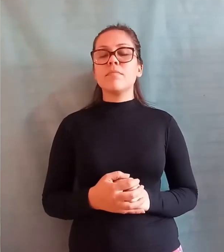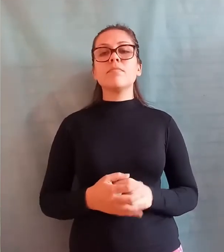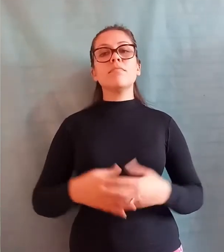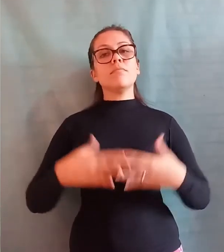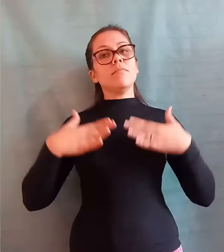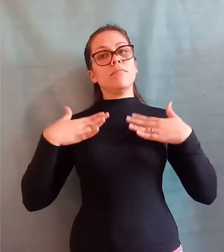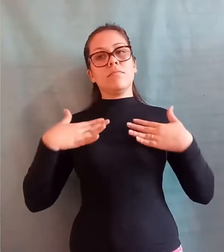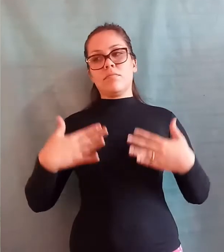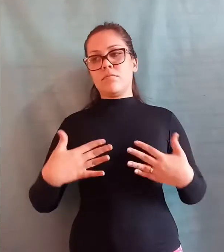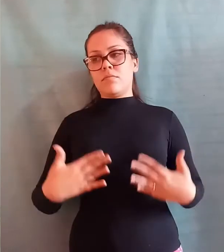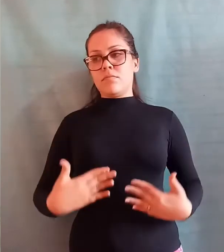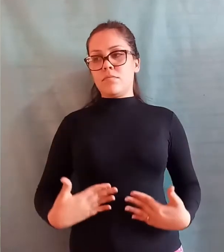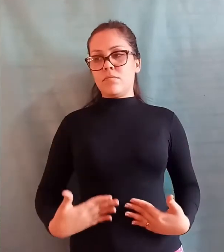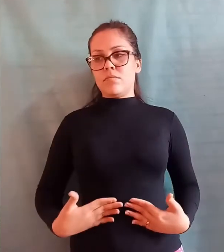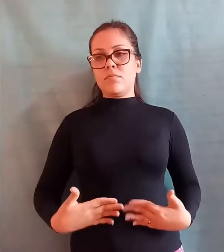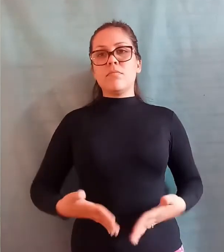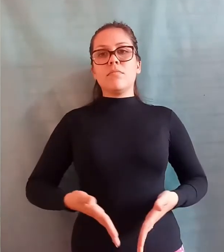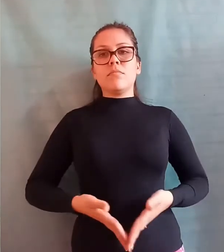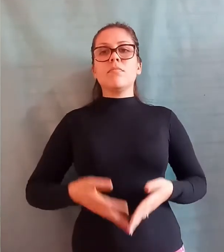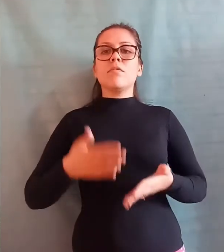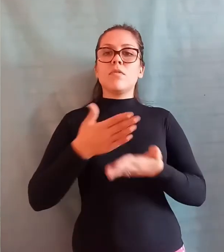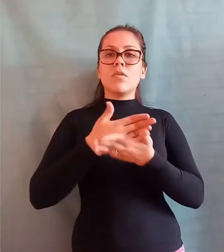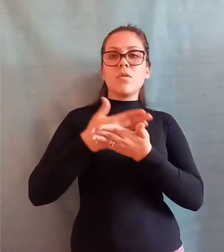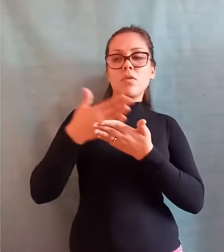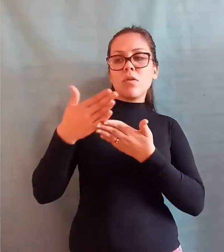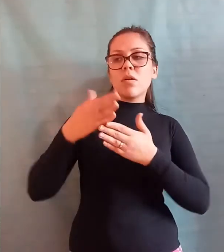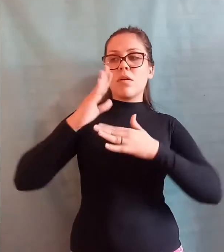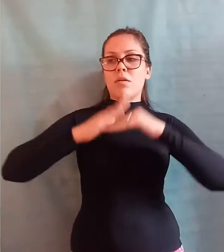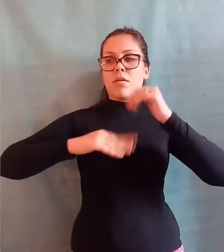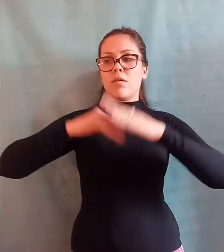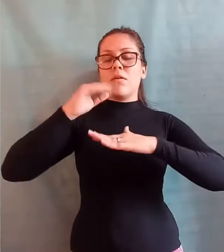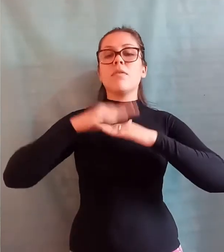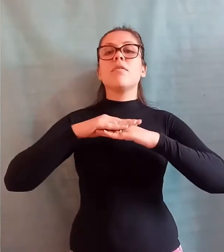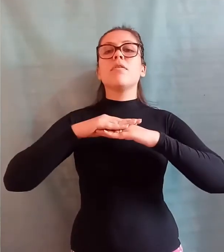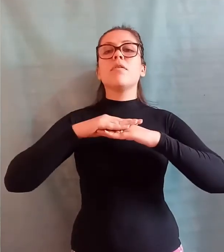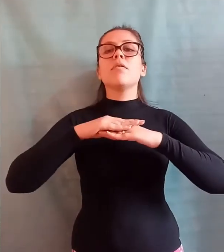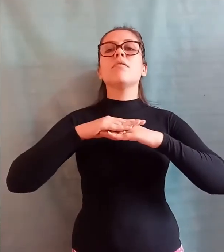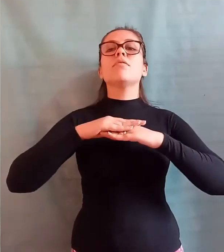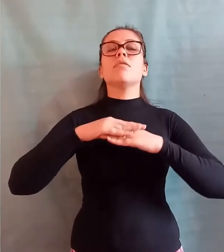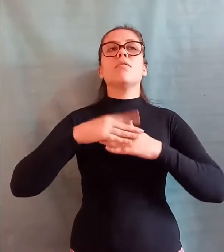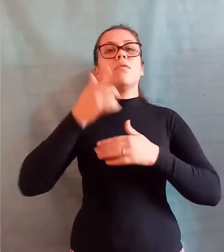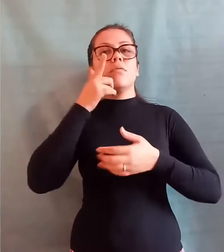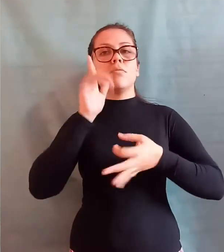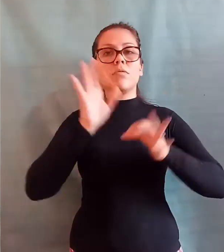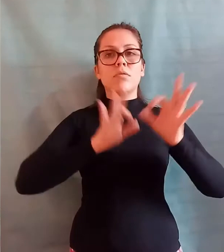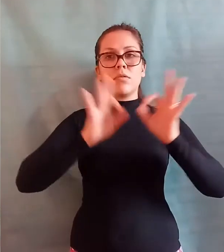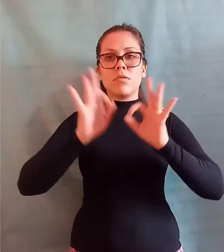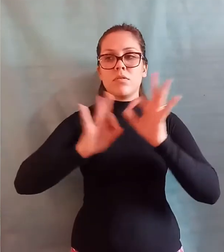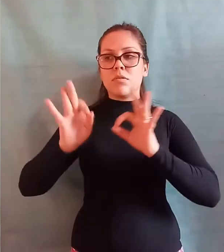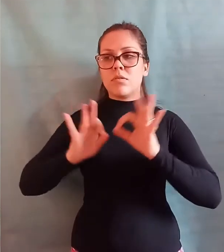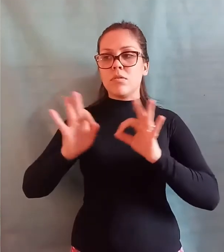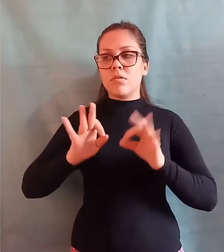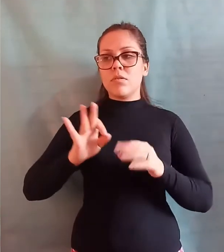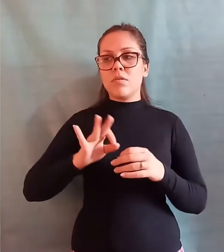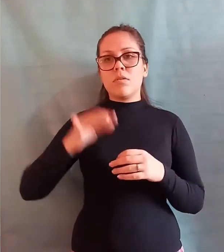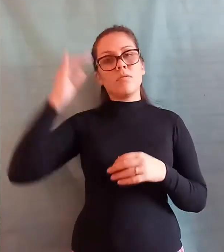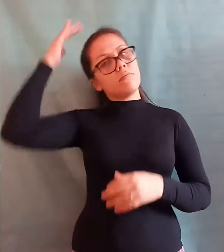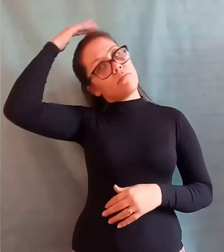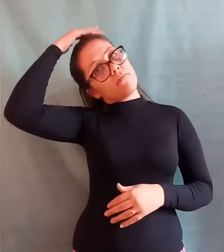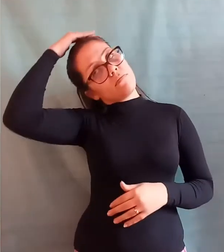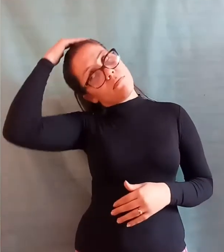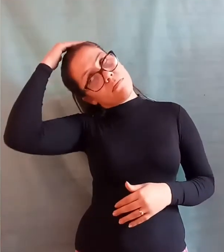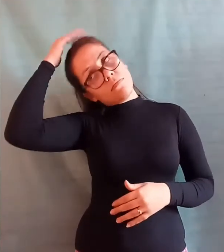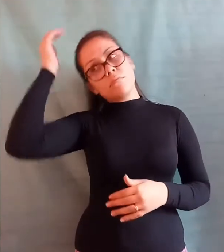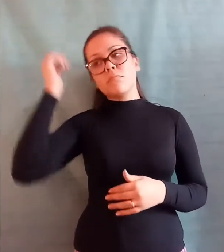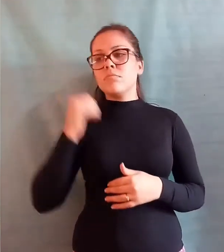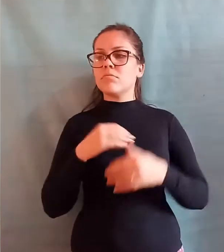Organiza a postura. Nesse momento que a gente está se preparando para a prática, vão fazendo comigo, tá? Se preparando para a prática, vocês podem se